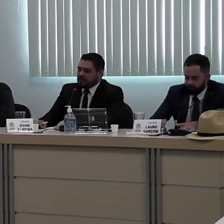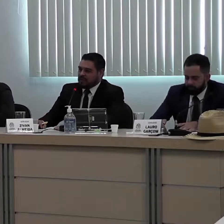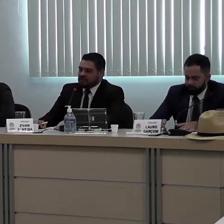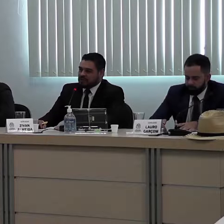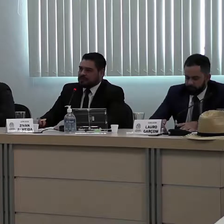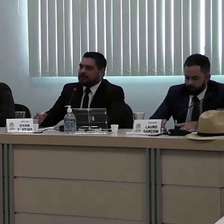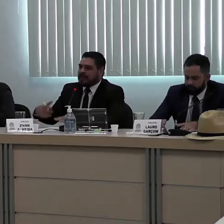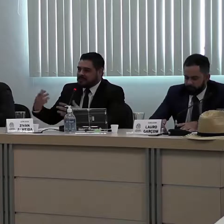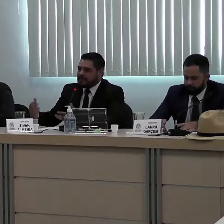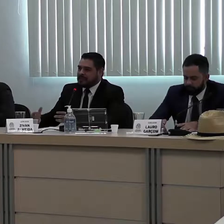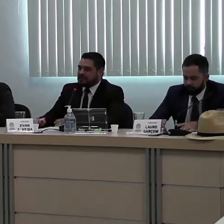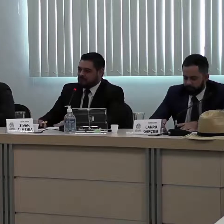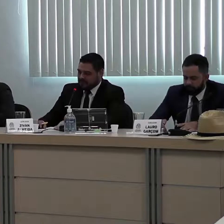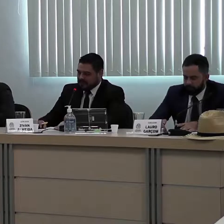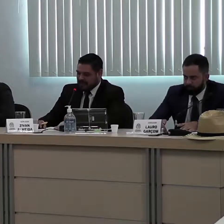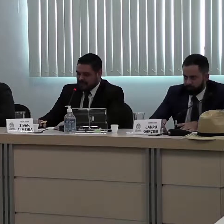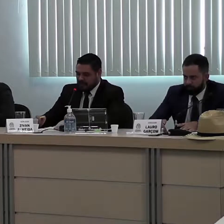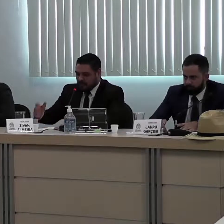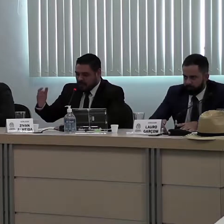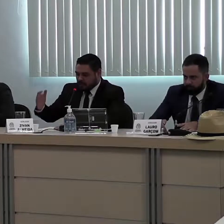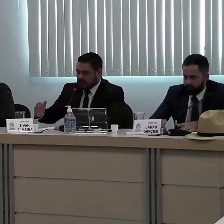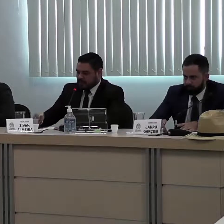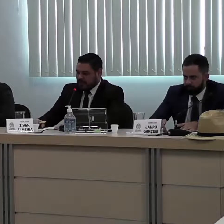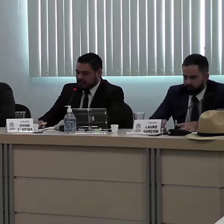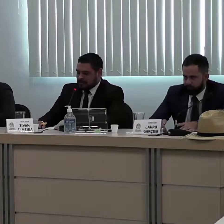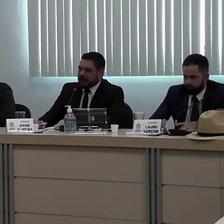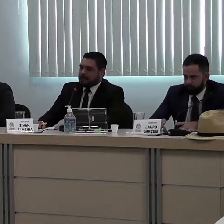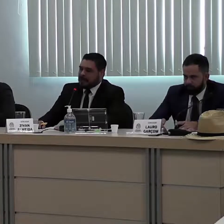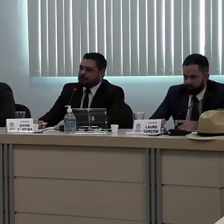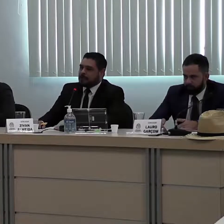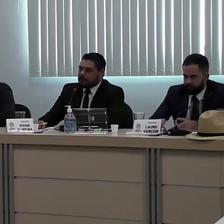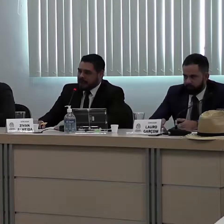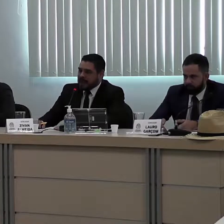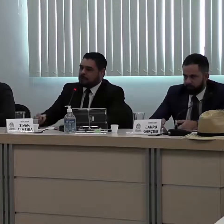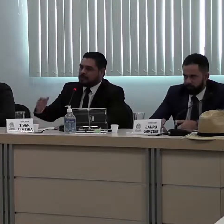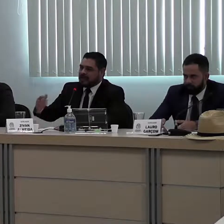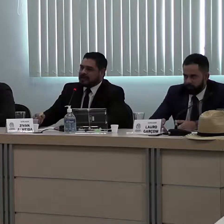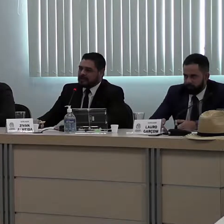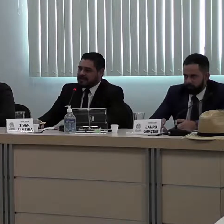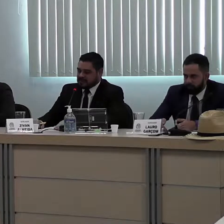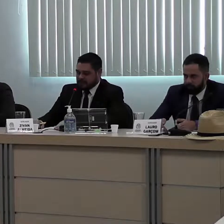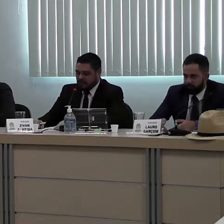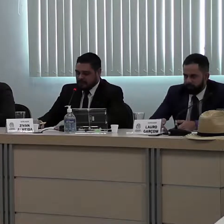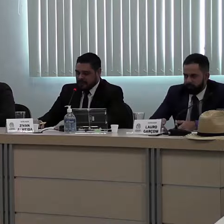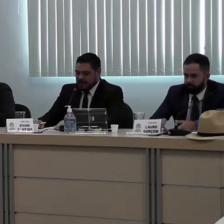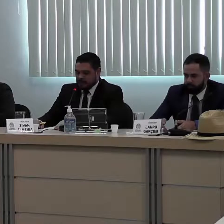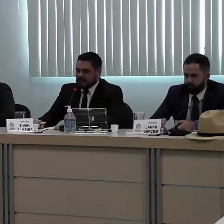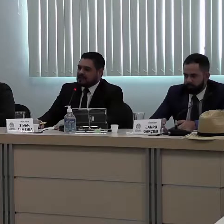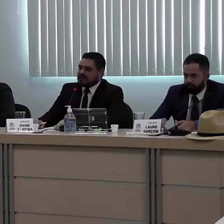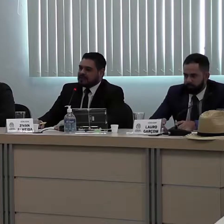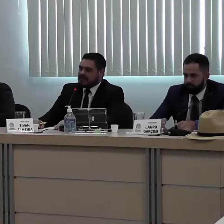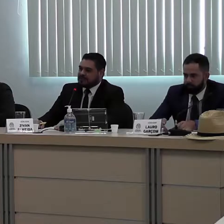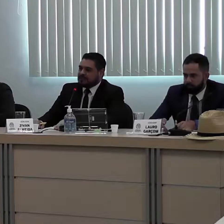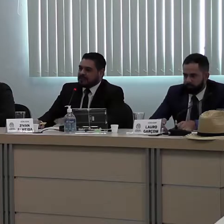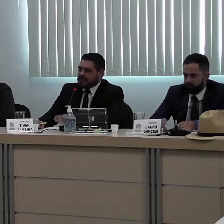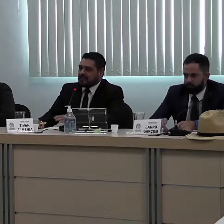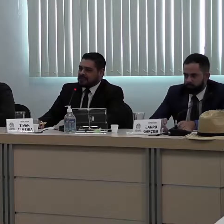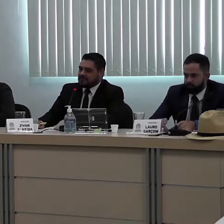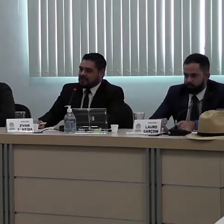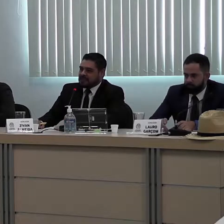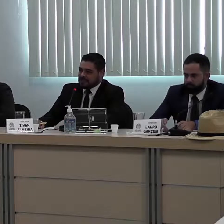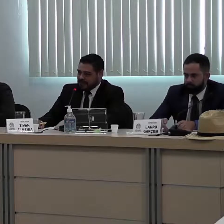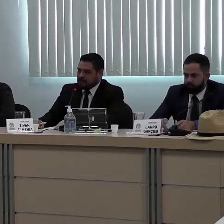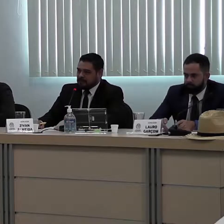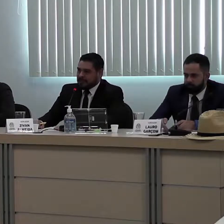aqui no nosso município, para receber todo o Estado. Então, o senhor está de parabéns pelo empenho, pela dedicação, e eu tenho certeza que a